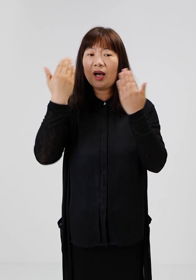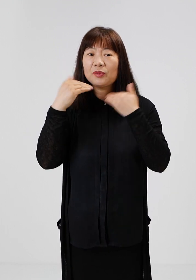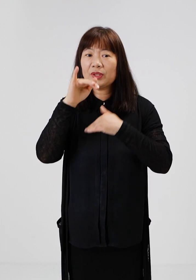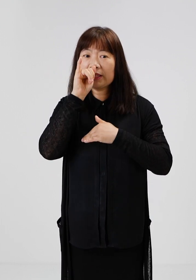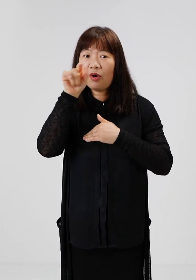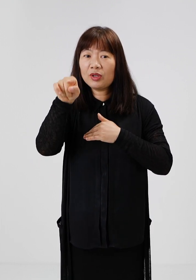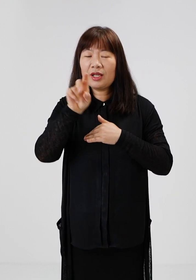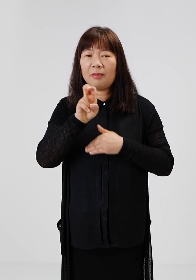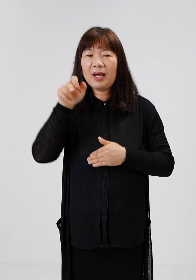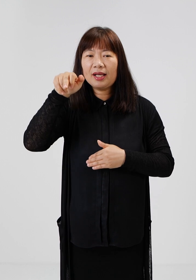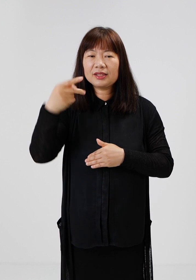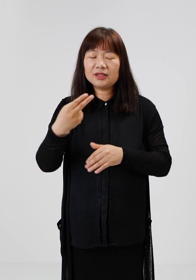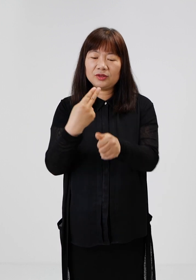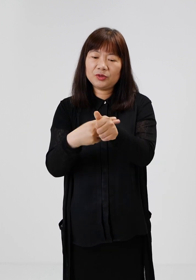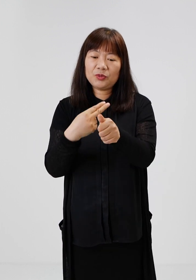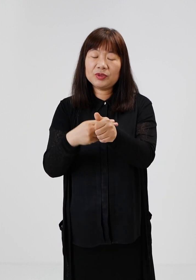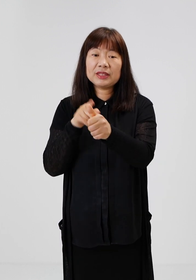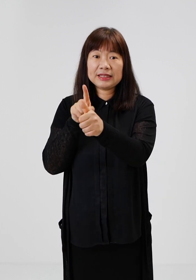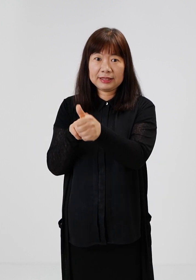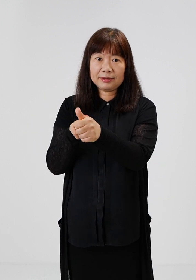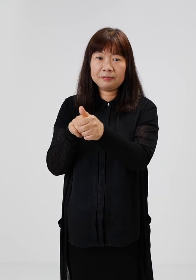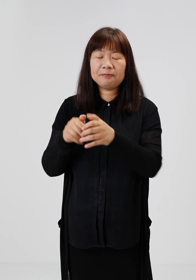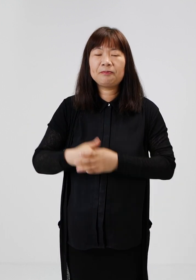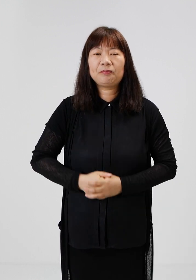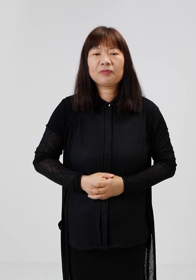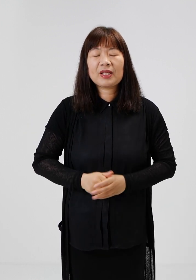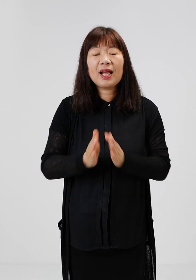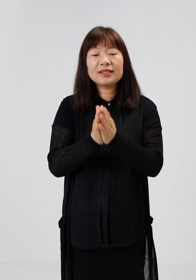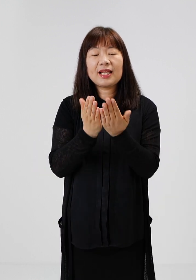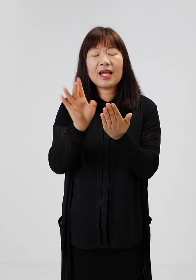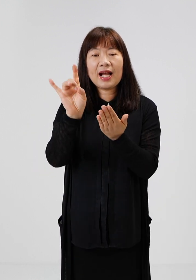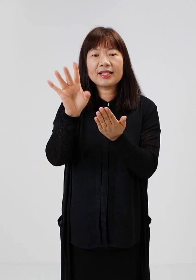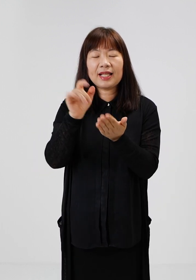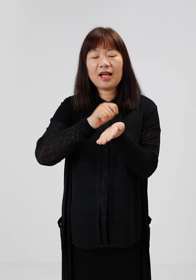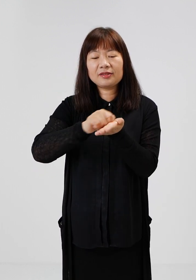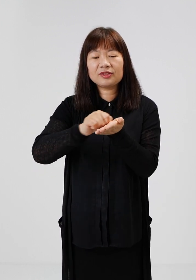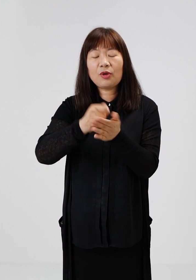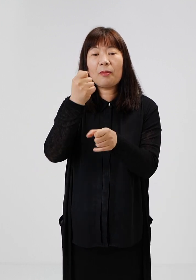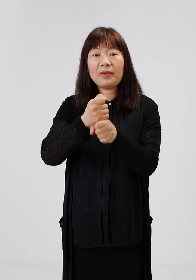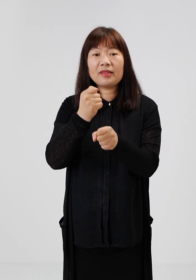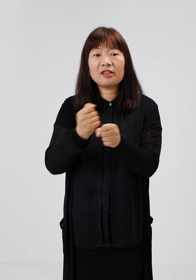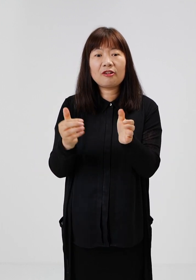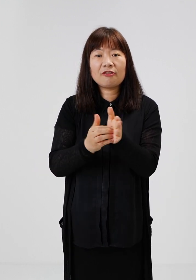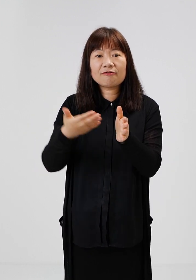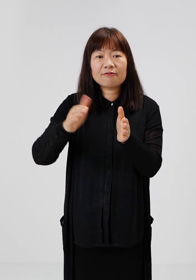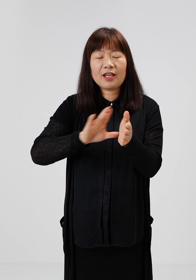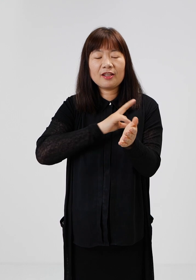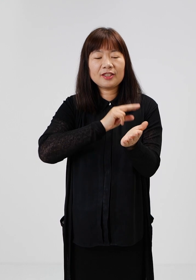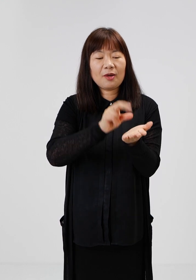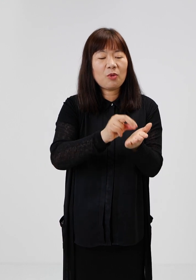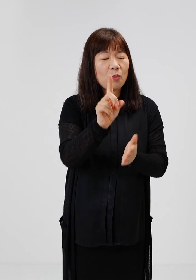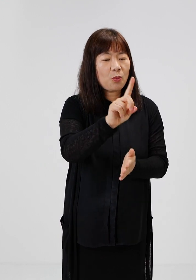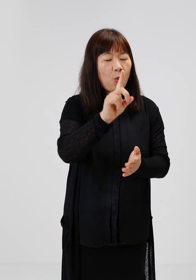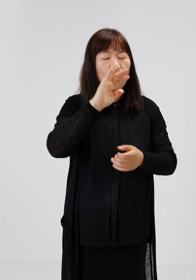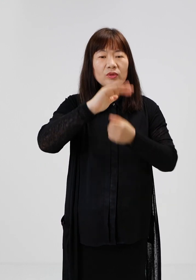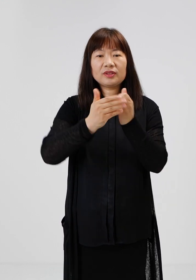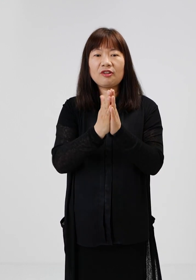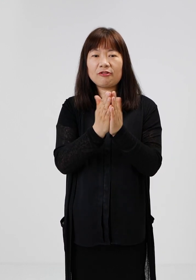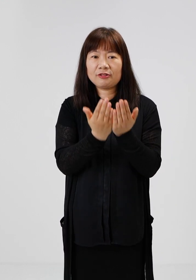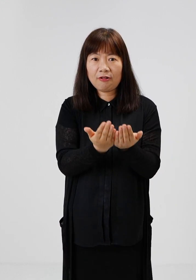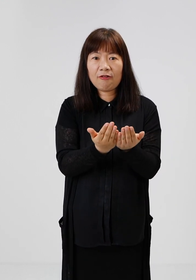마크 스트롬이라는 교수님이 책을 하나 쓰셨는데 그 책 제목이 성경의